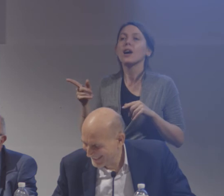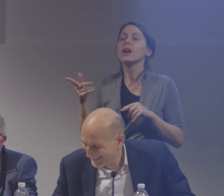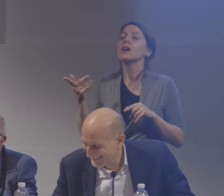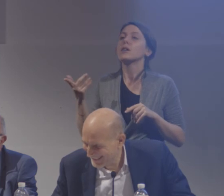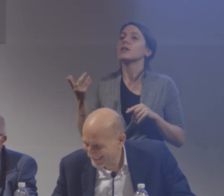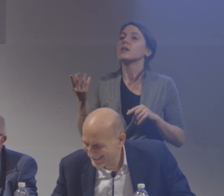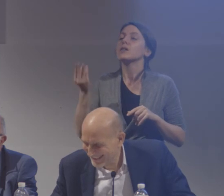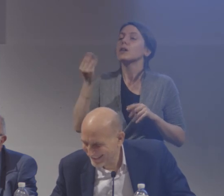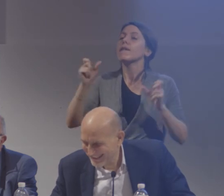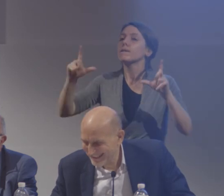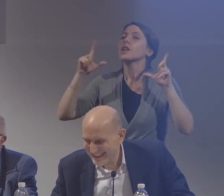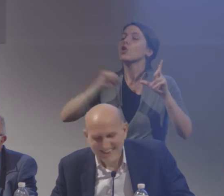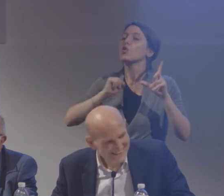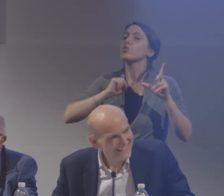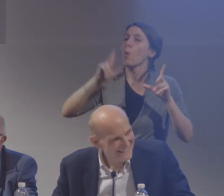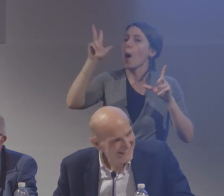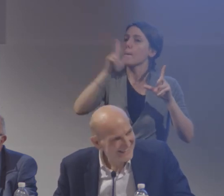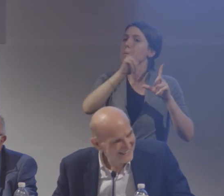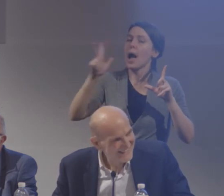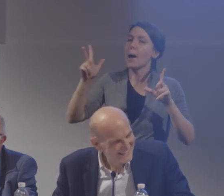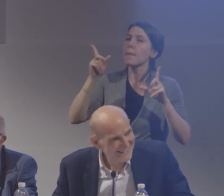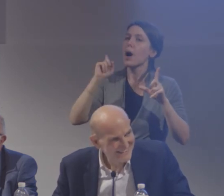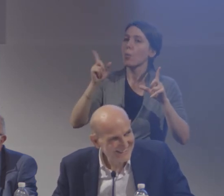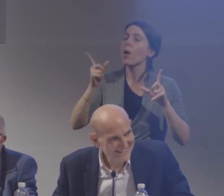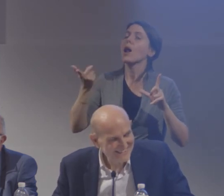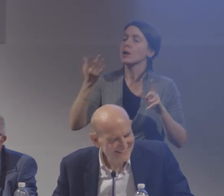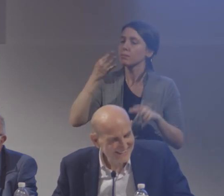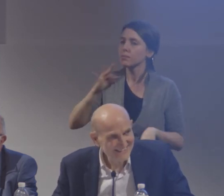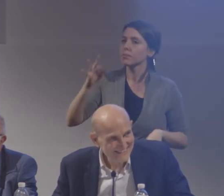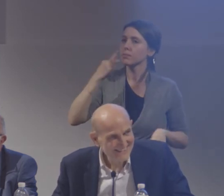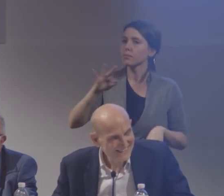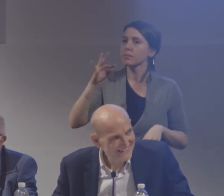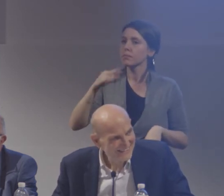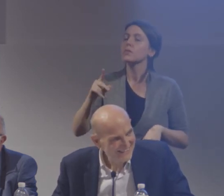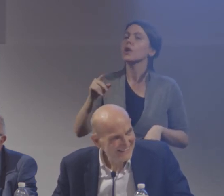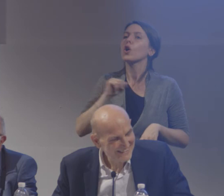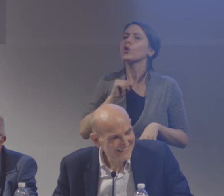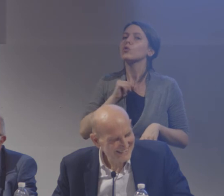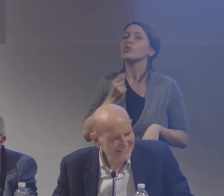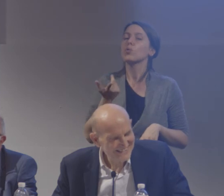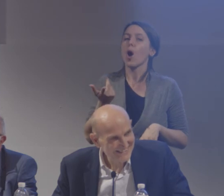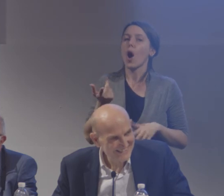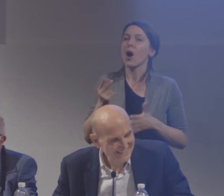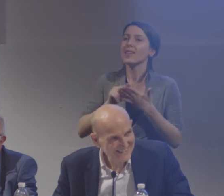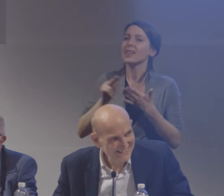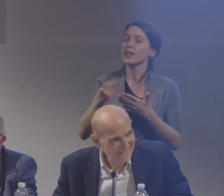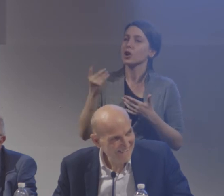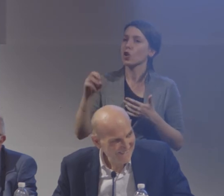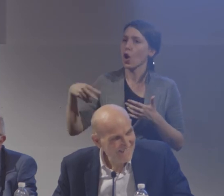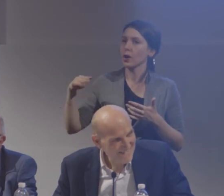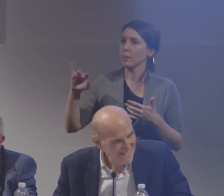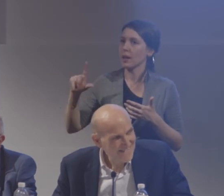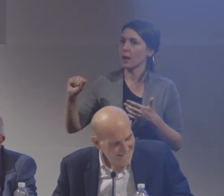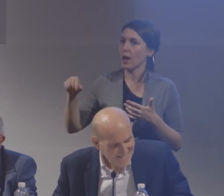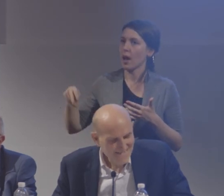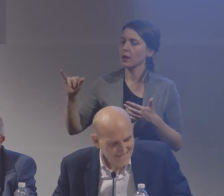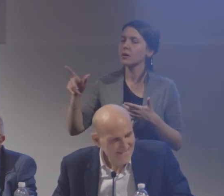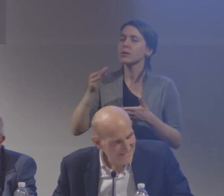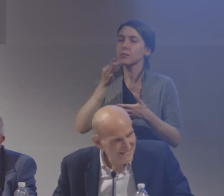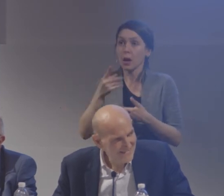il video del Papa che commentava esattamente l'uscita degli scritti di Don Milani. Anche questo è un fatto